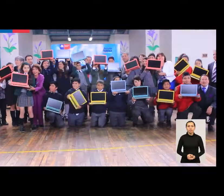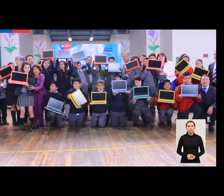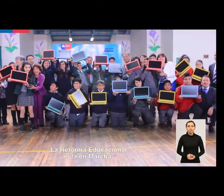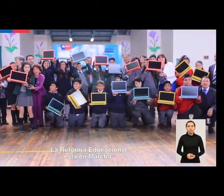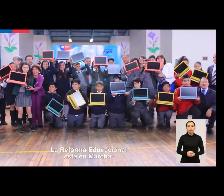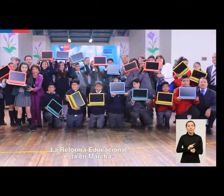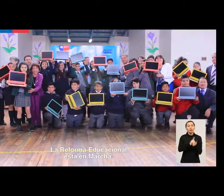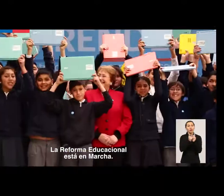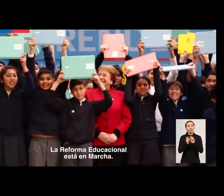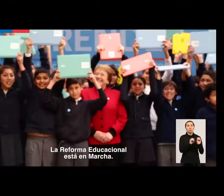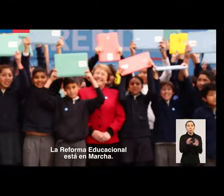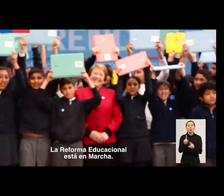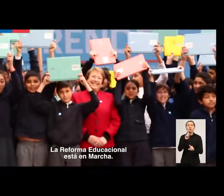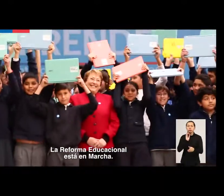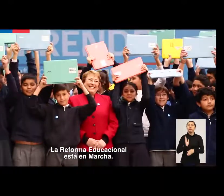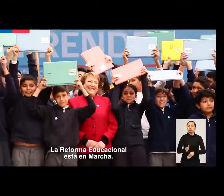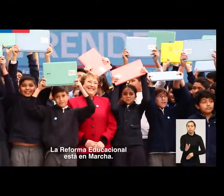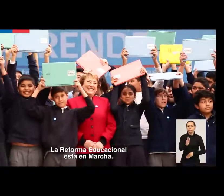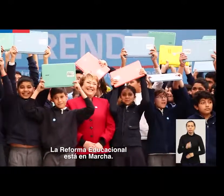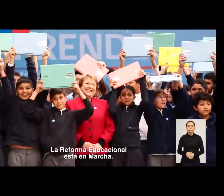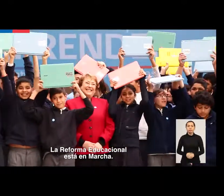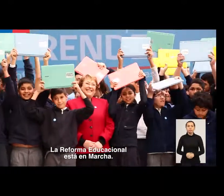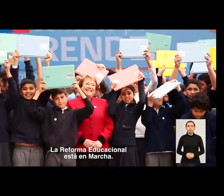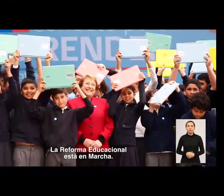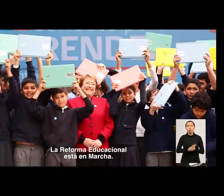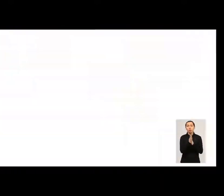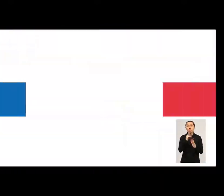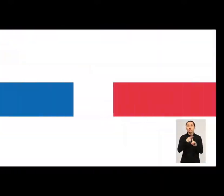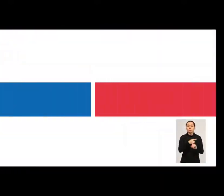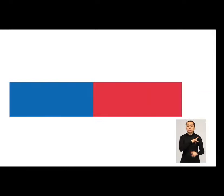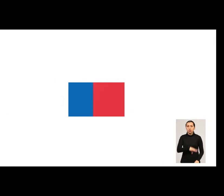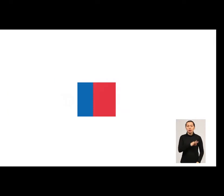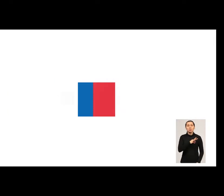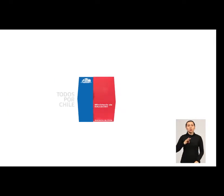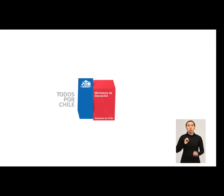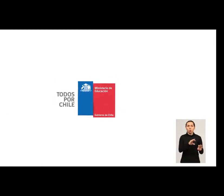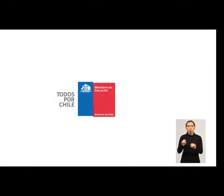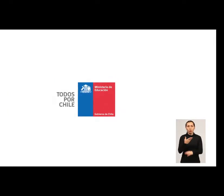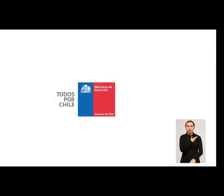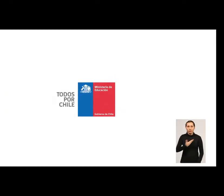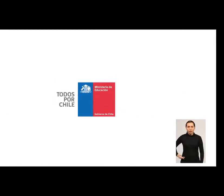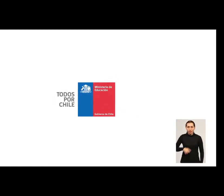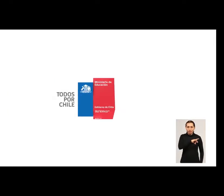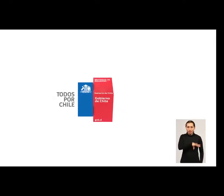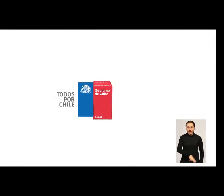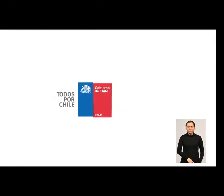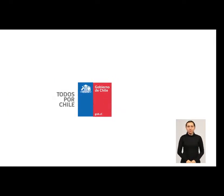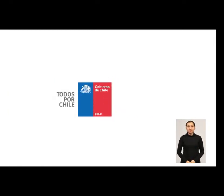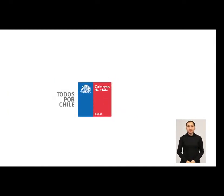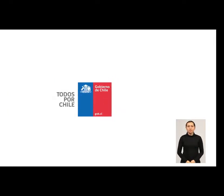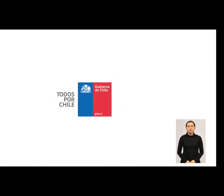meconecto.mineduc.cl. La reforma educacional está en marcha. Todos por Chile, Ministerio de Educación, Gobierno de Chile.